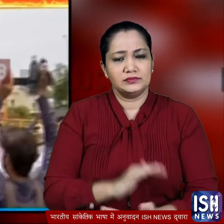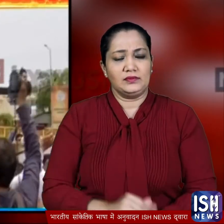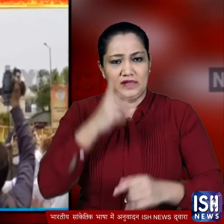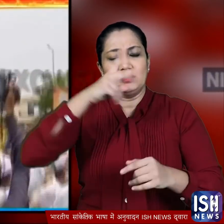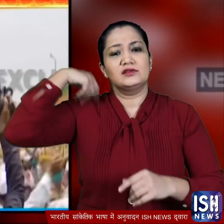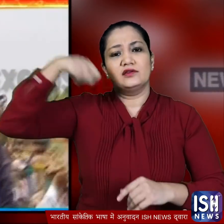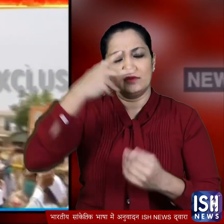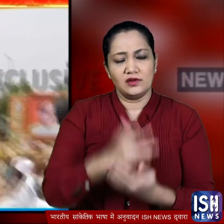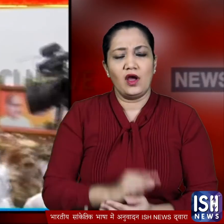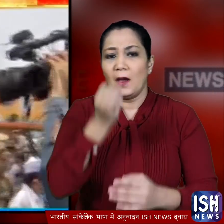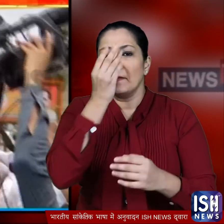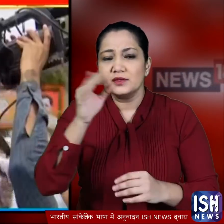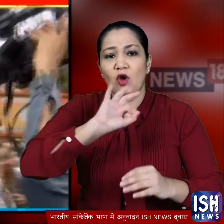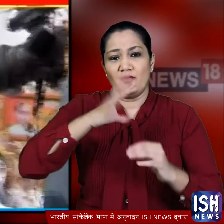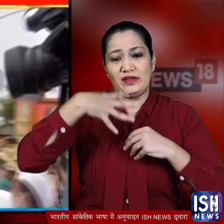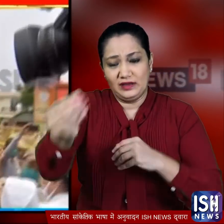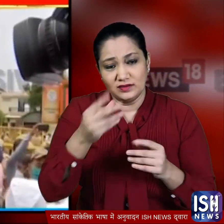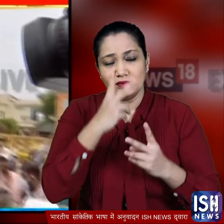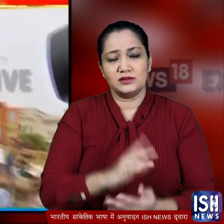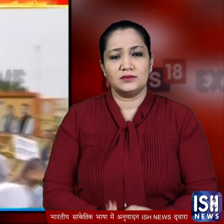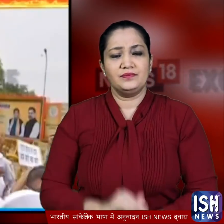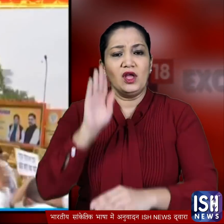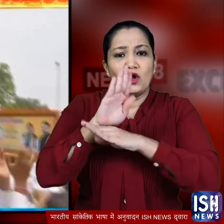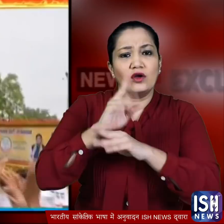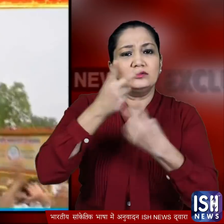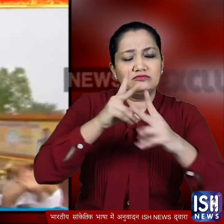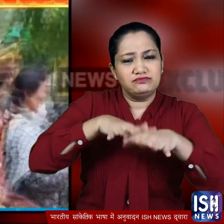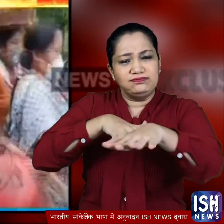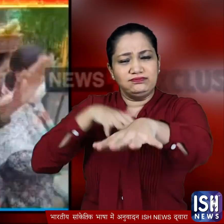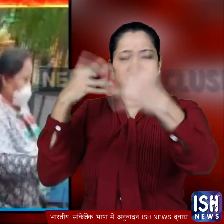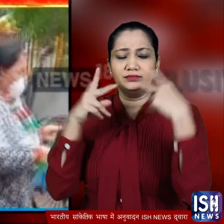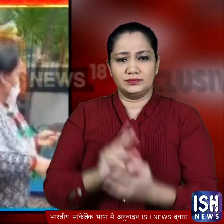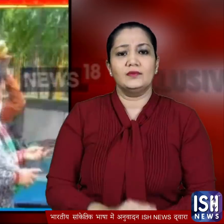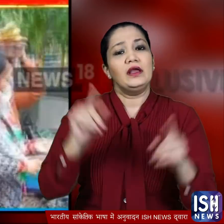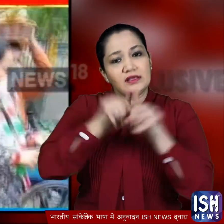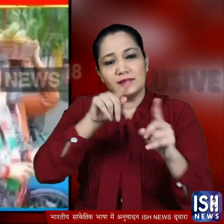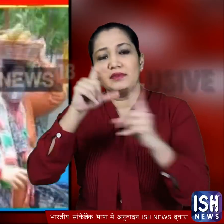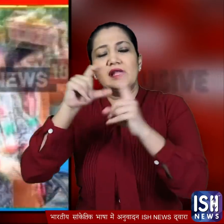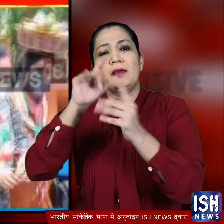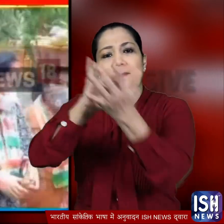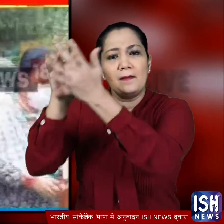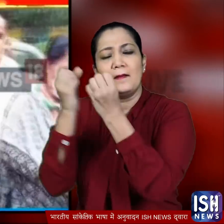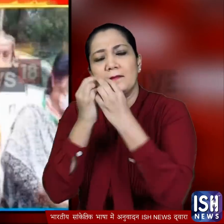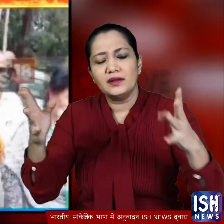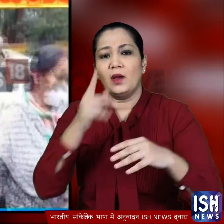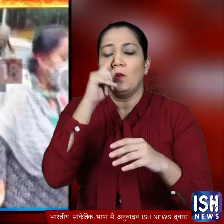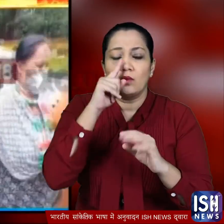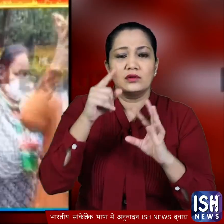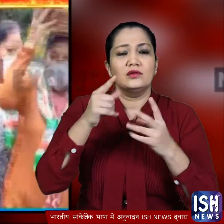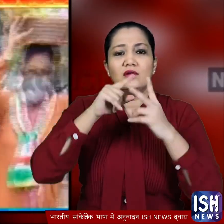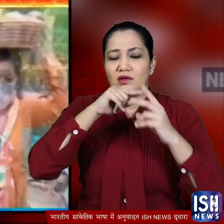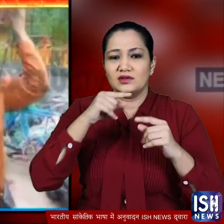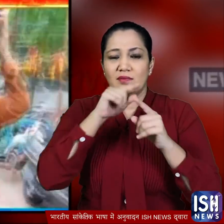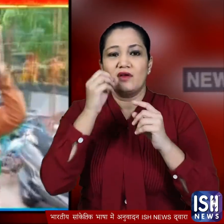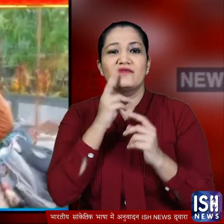तस्वीरें देखिए कि बीजेपी दफ्तर के बाहर कांग्रेस का मार्च पहुंचा है। दिल्ली में भी अलग अलग जगहों पर महिला कांग्रेस की कार्यकर्ता गले